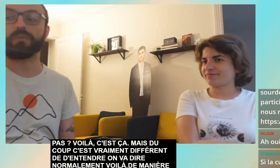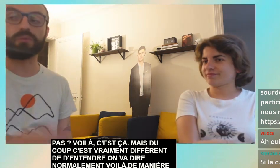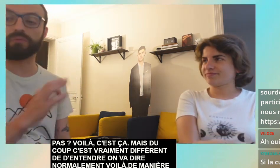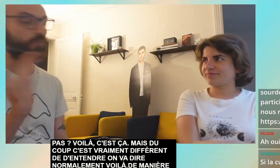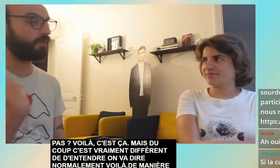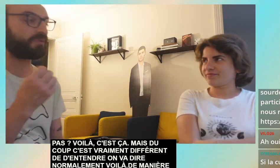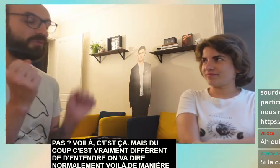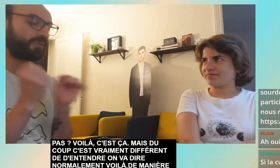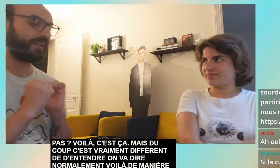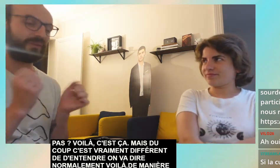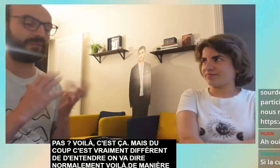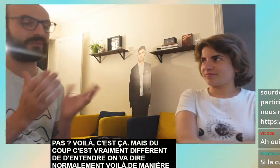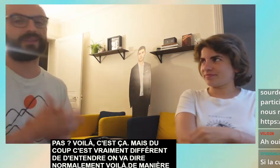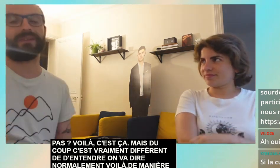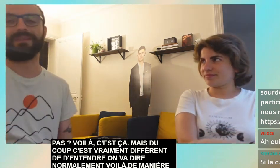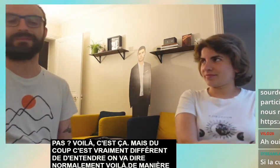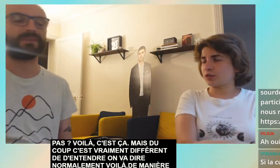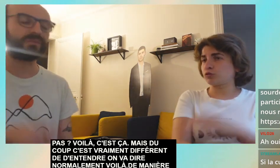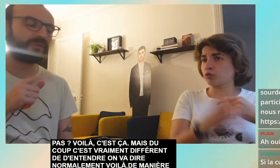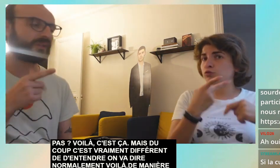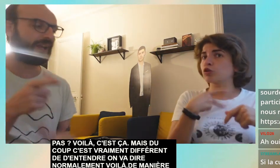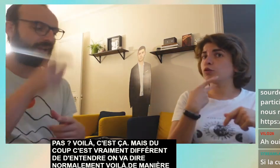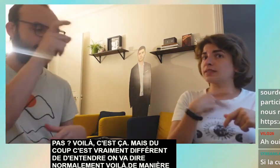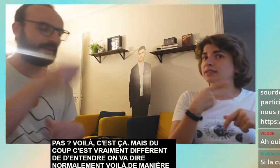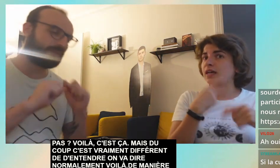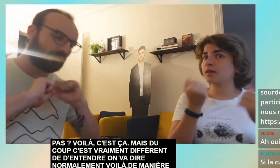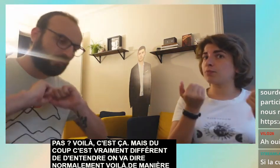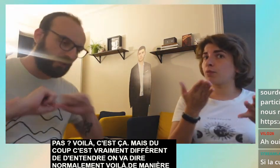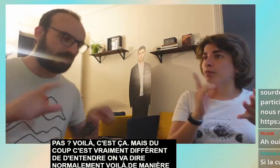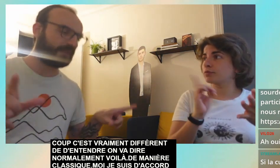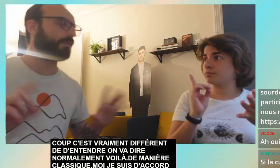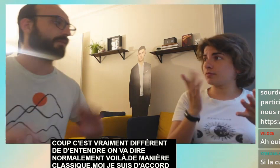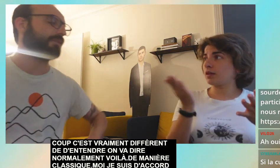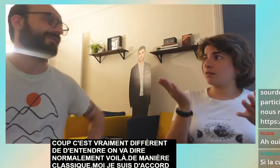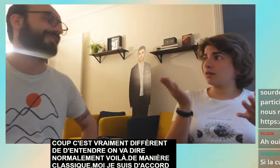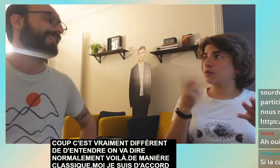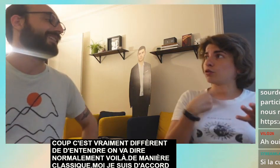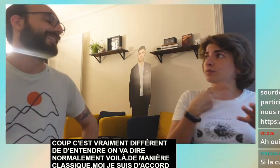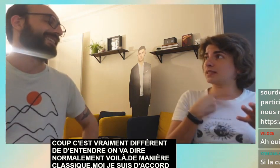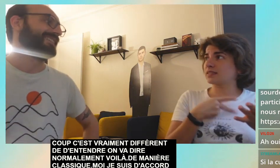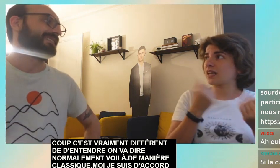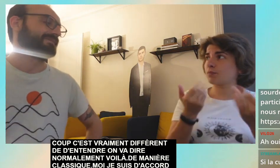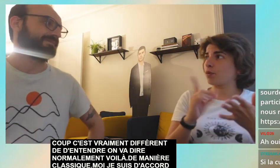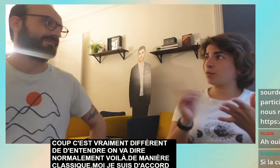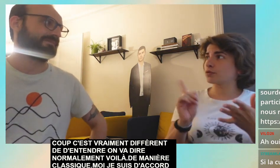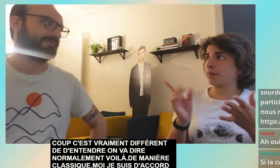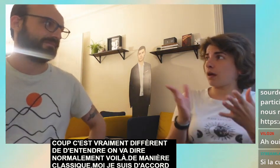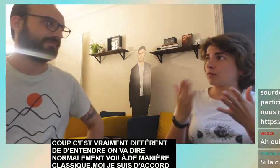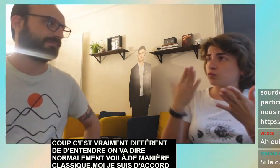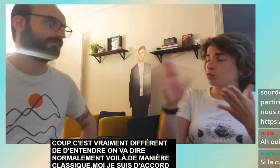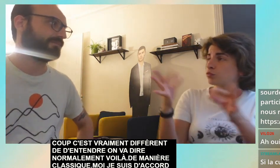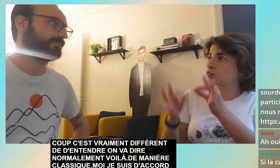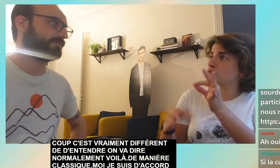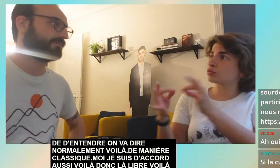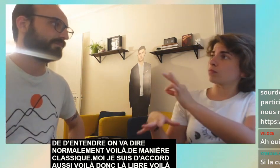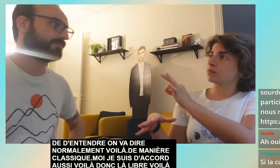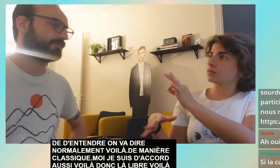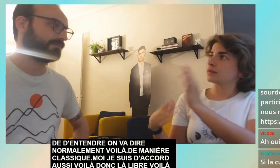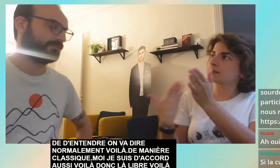Oui, moi je suis d'accord aussi, voilà. Donc là, que le médecin, il propose libre, voilà. Que le médecin, il propose pas une solution.